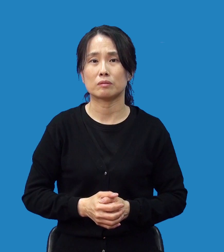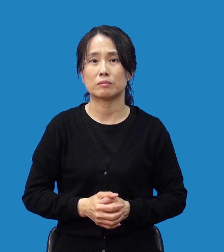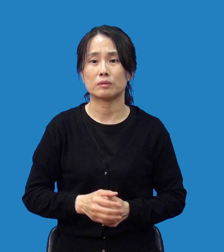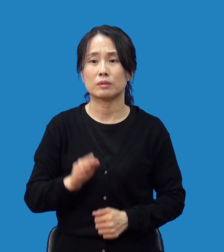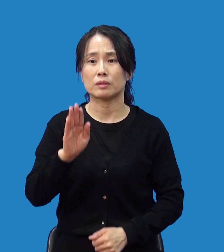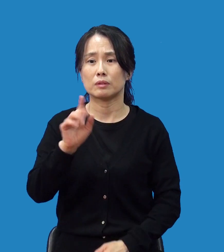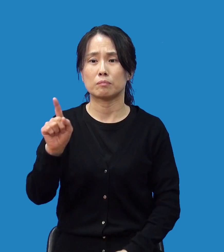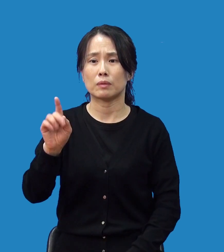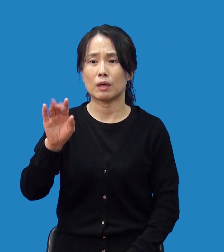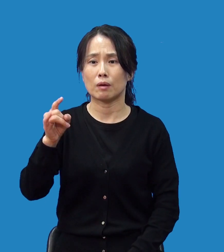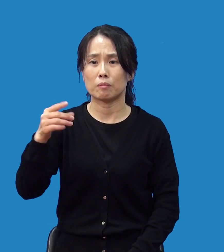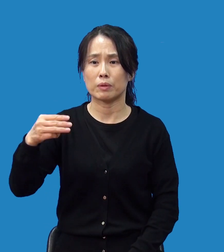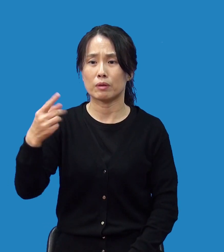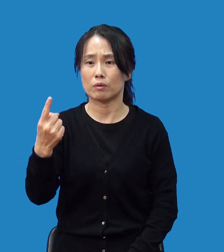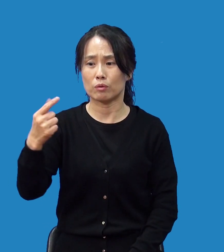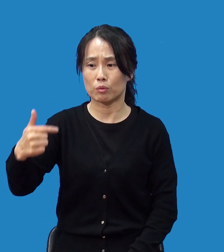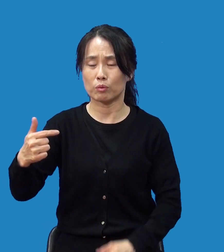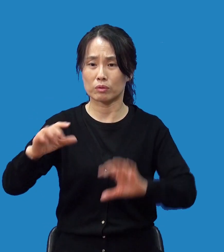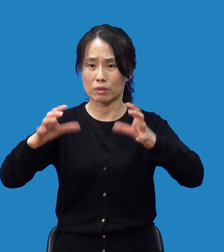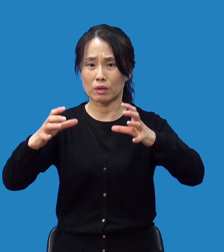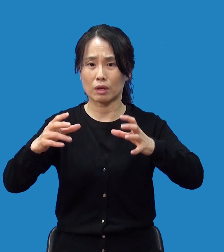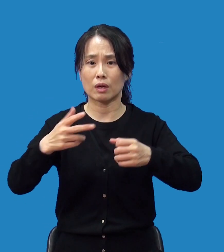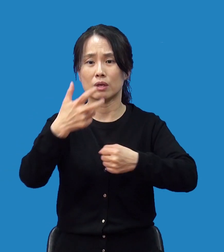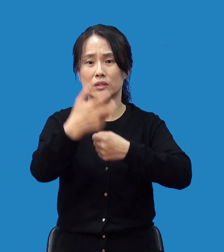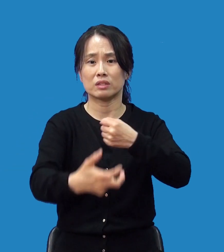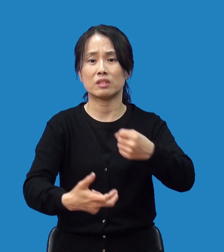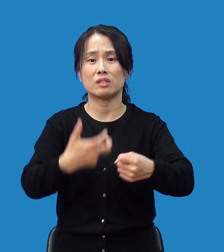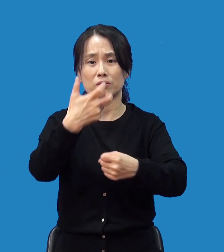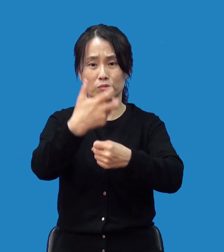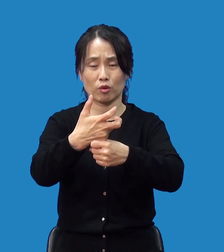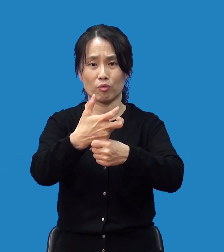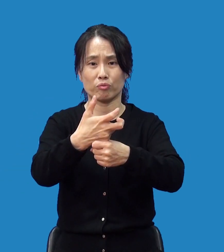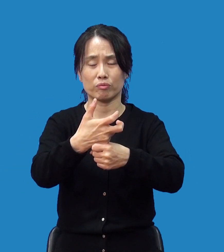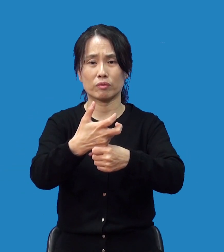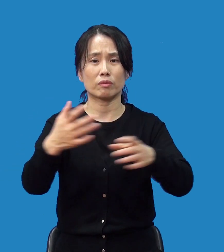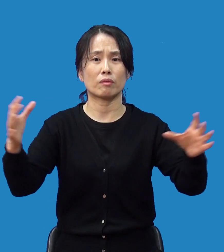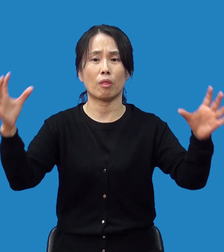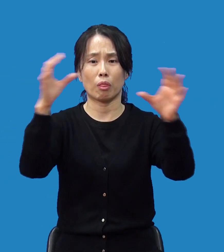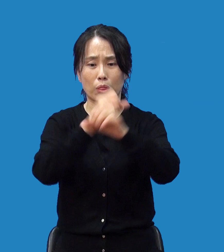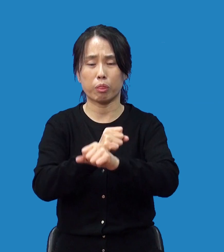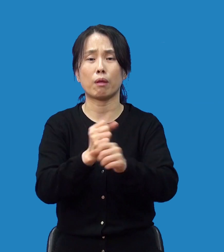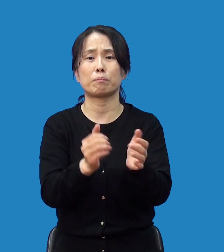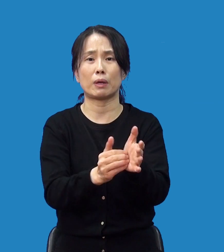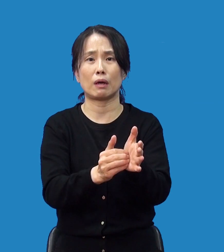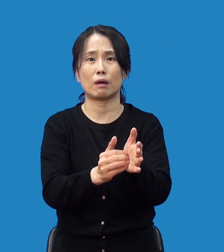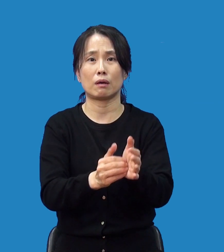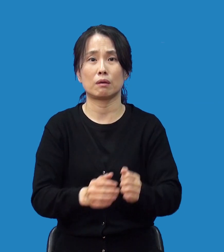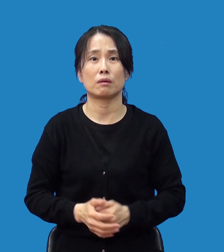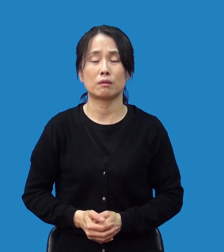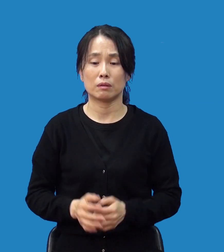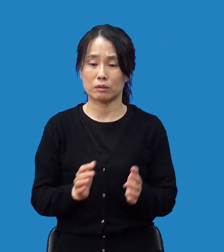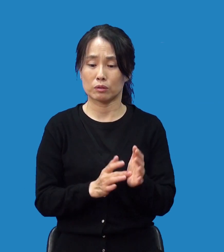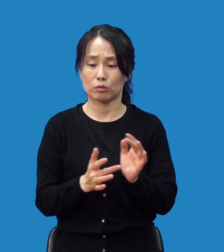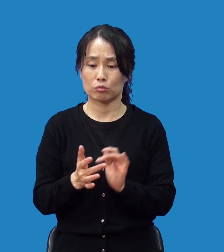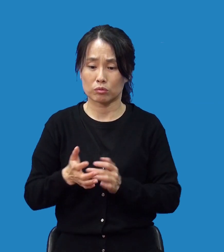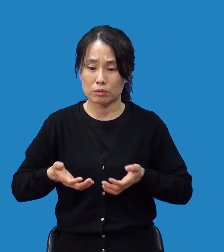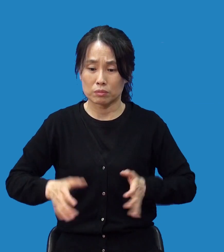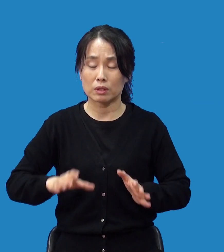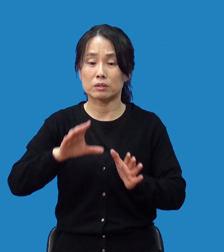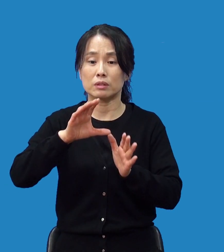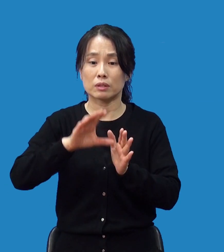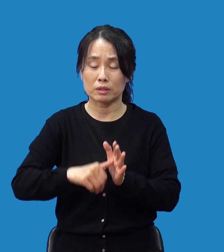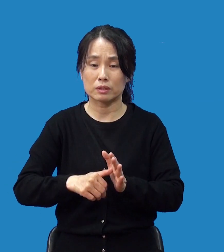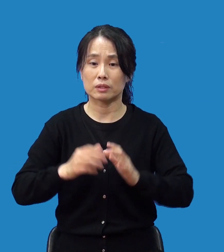제국이었어요. 70년 제국으로 막을 내렸어요. 여러분 예수님 탄생하실 때